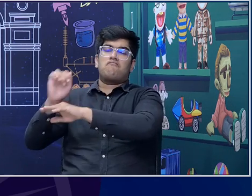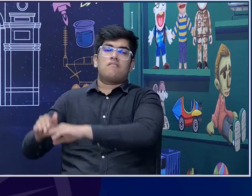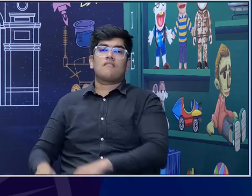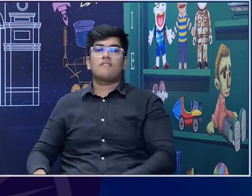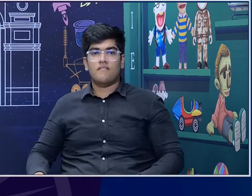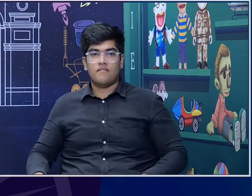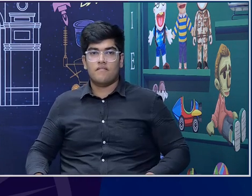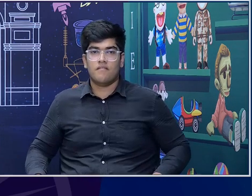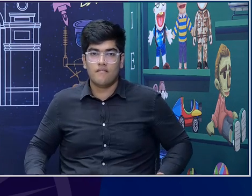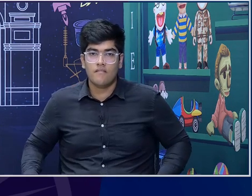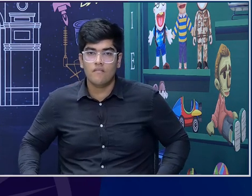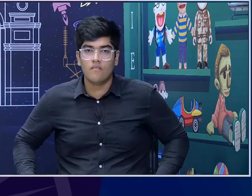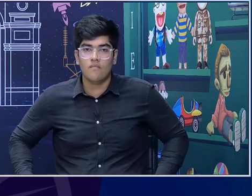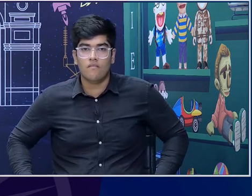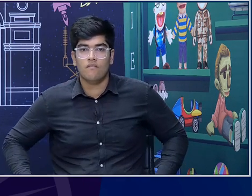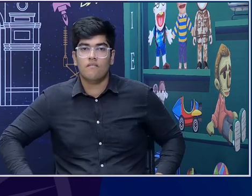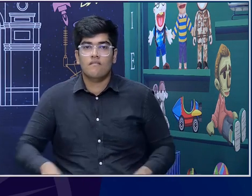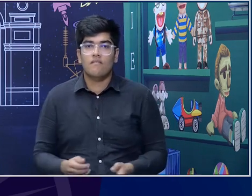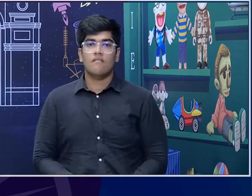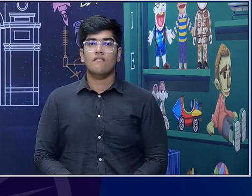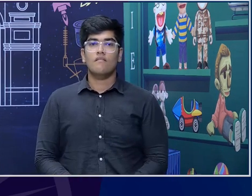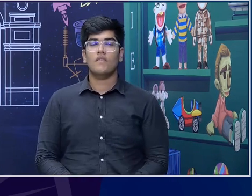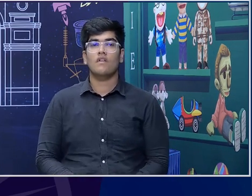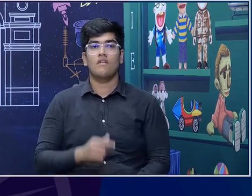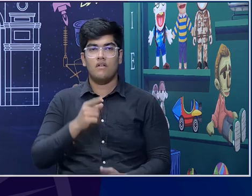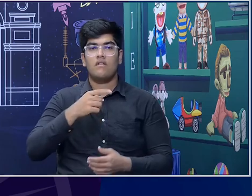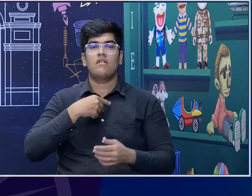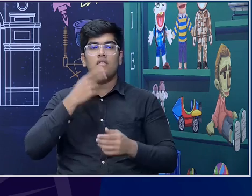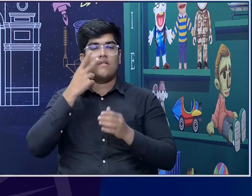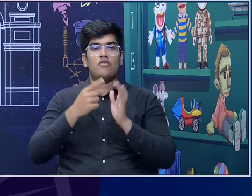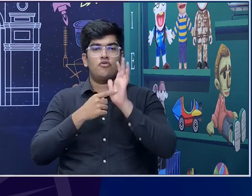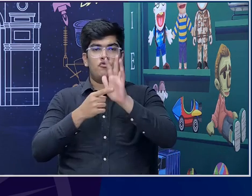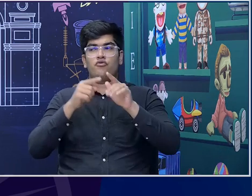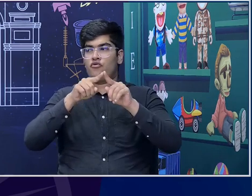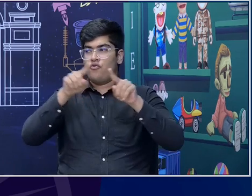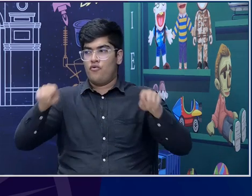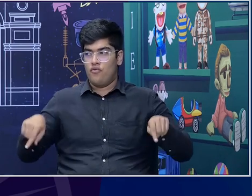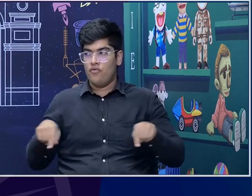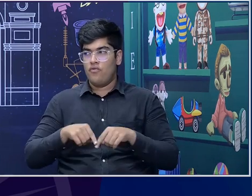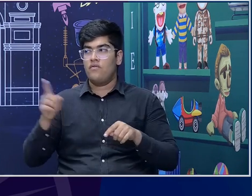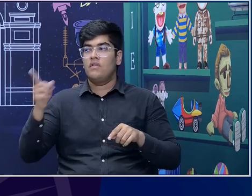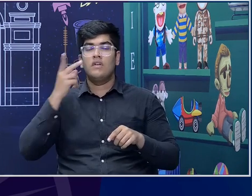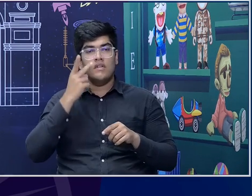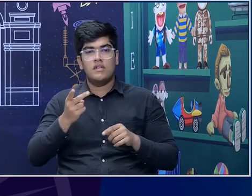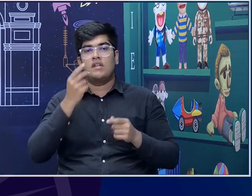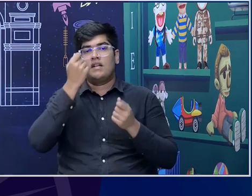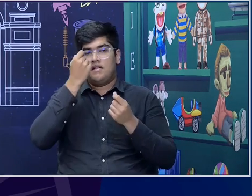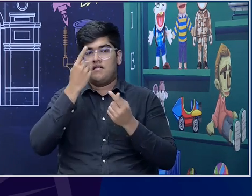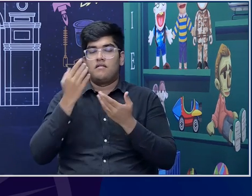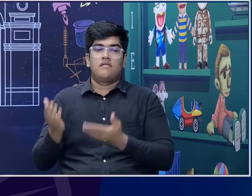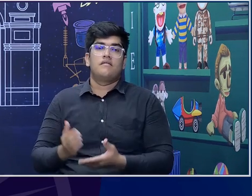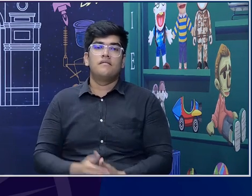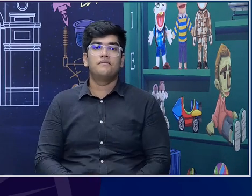मैं आपको उसके लिए एक चार्ट दिखाती हूँ उस चार्ट को आप समझें कि हम कैसे उसको समझेंगे